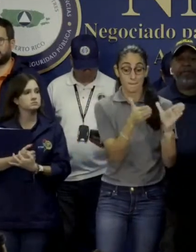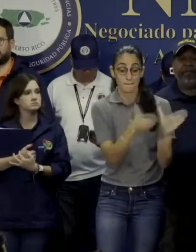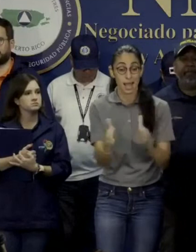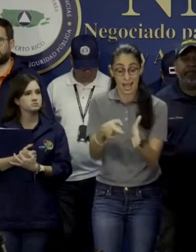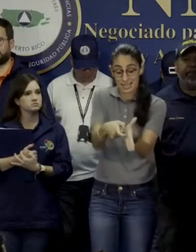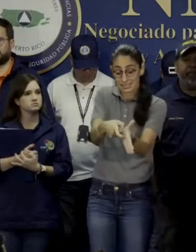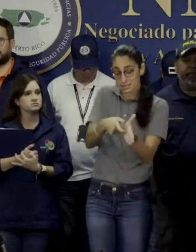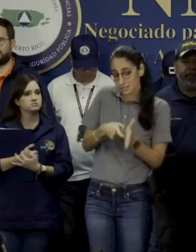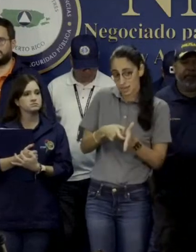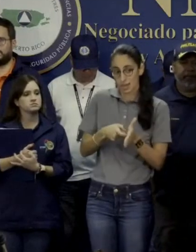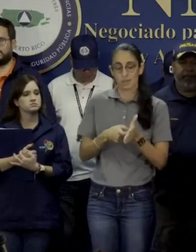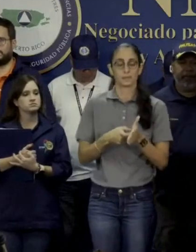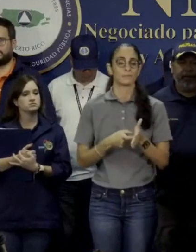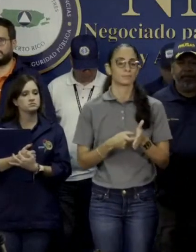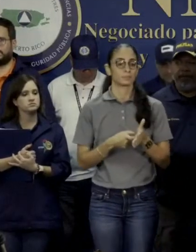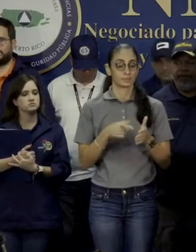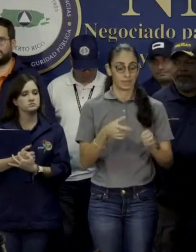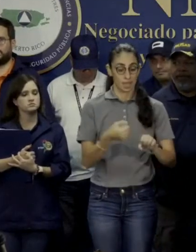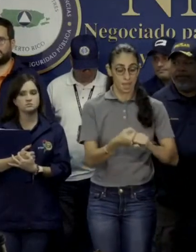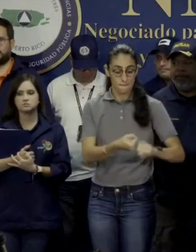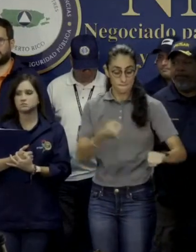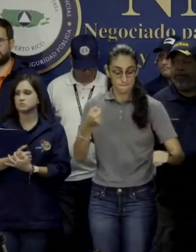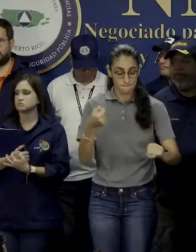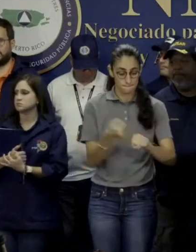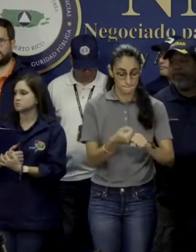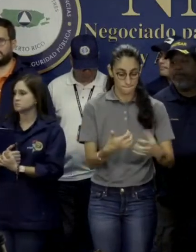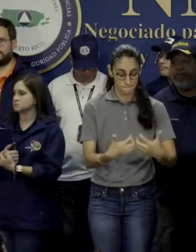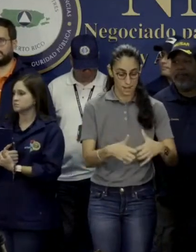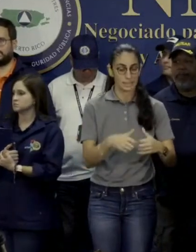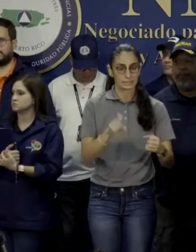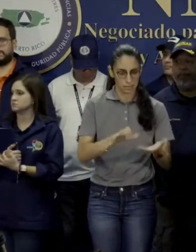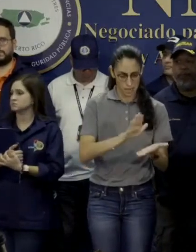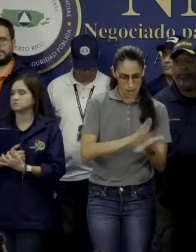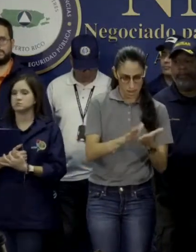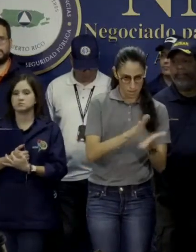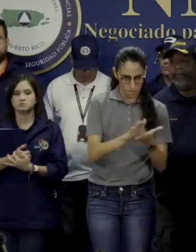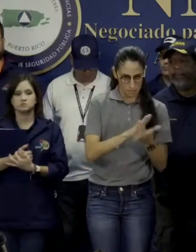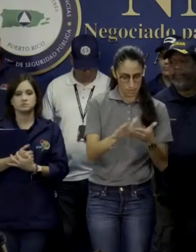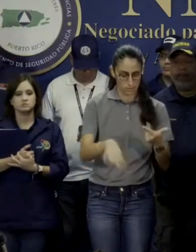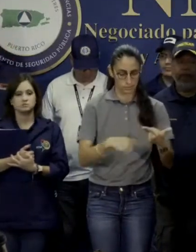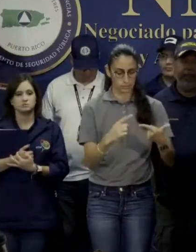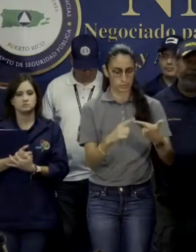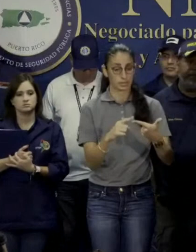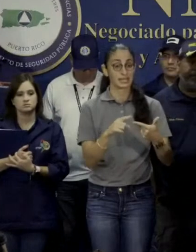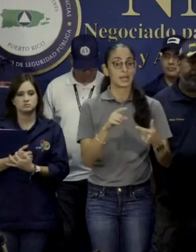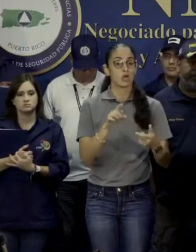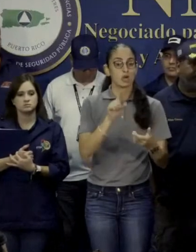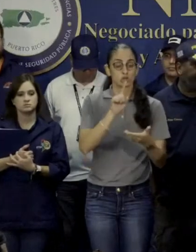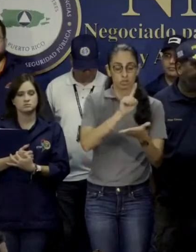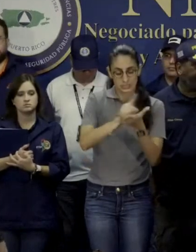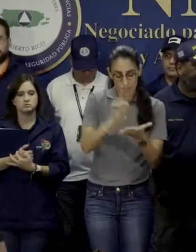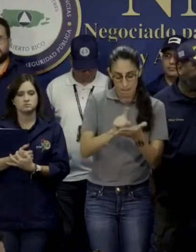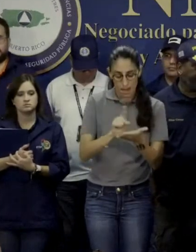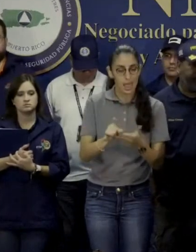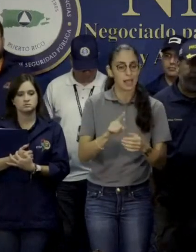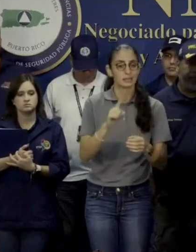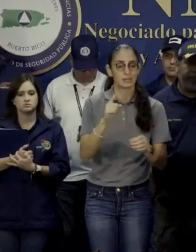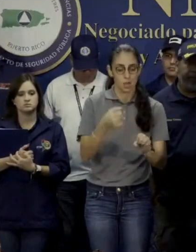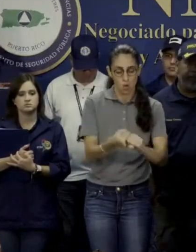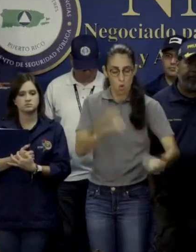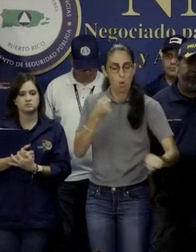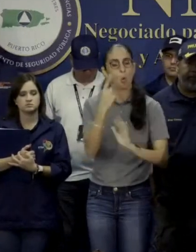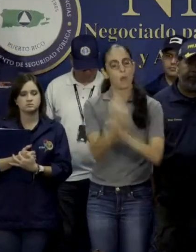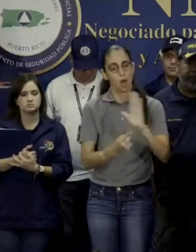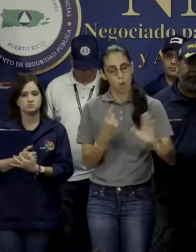exige que el generador tenga una bitácora de mantenimiento, número uno. Número dos, tiene que prender semanalmente una hora y tiene